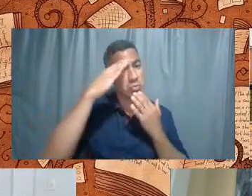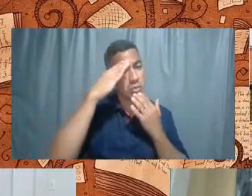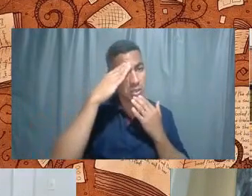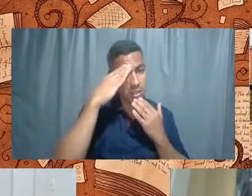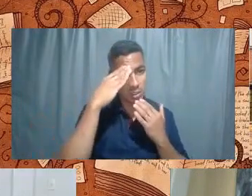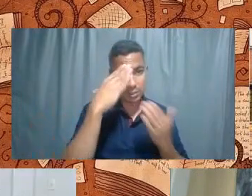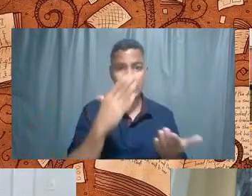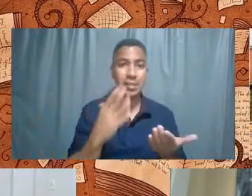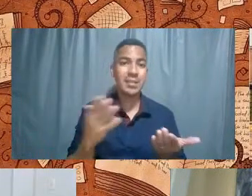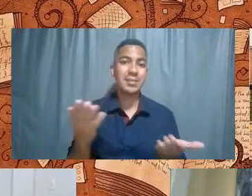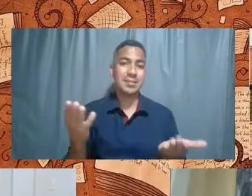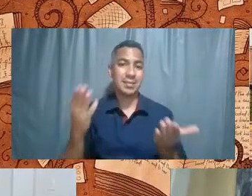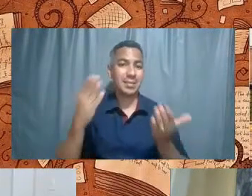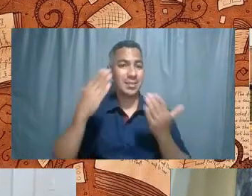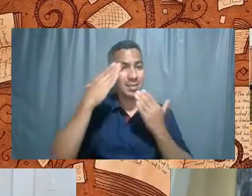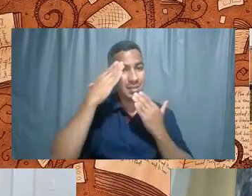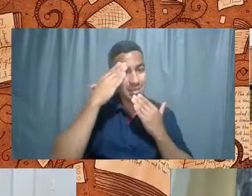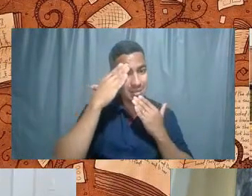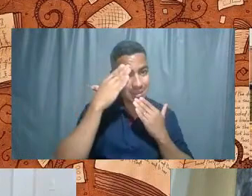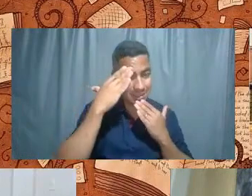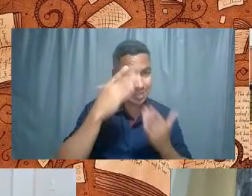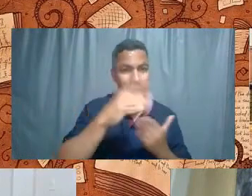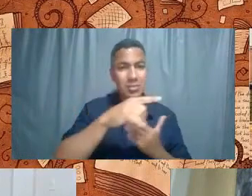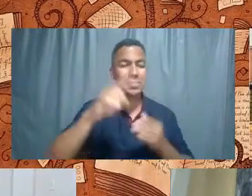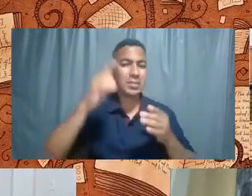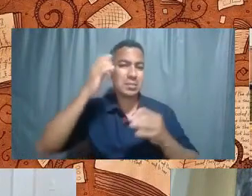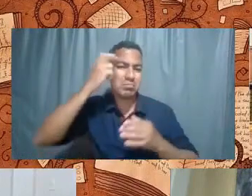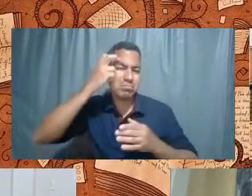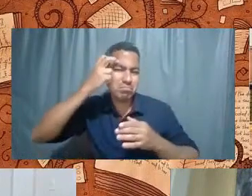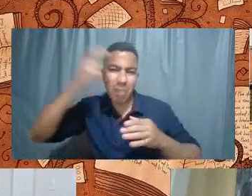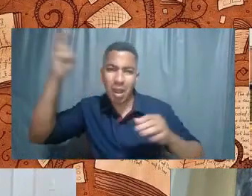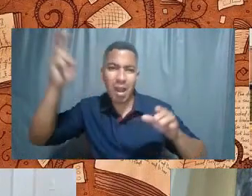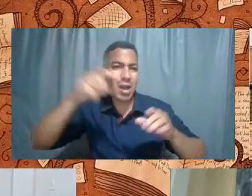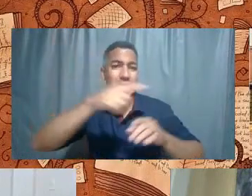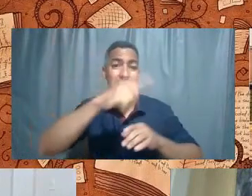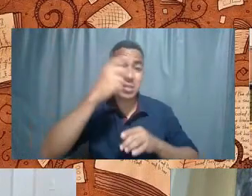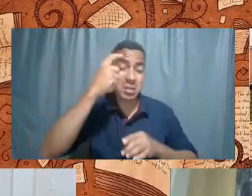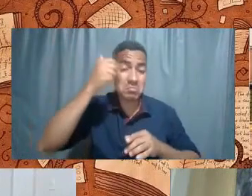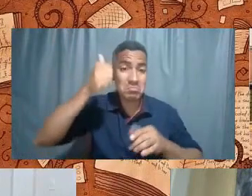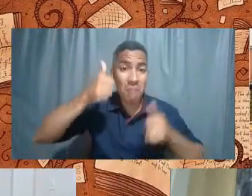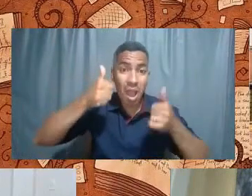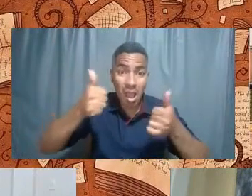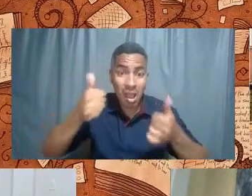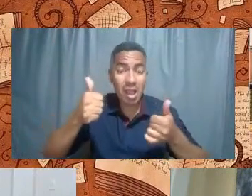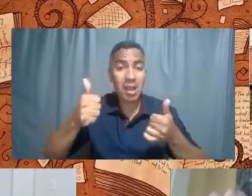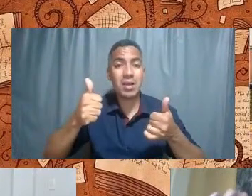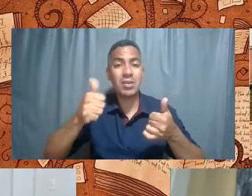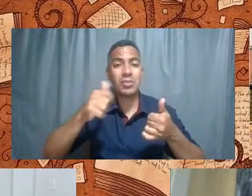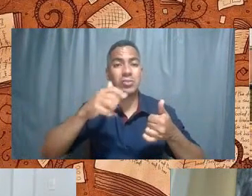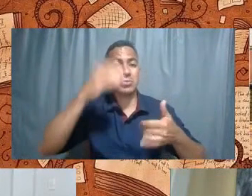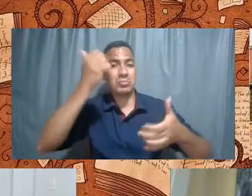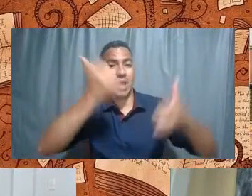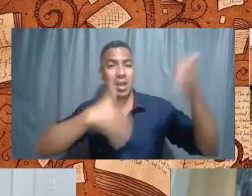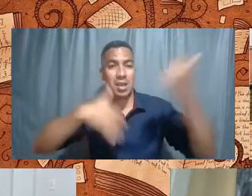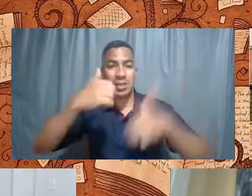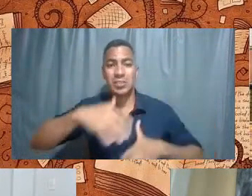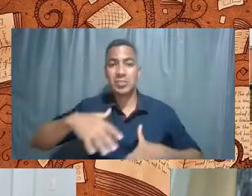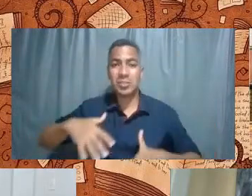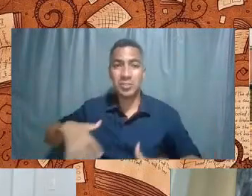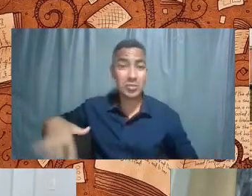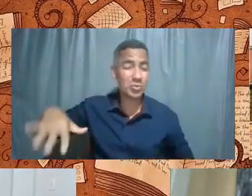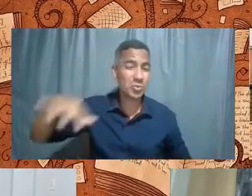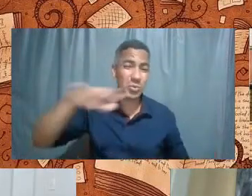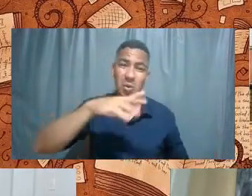Joel, o seu brilhantismo, a sua clareza, a sua lucidez, pelas participações de todos os nossos